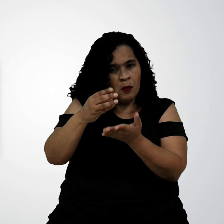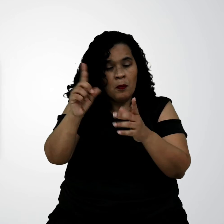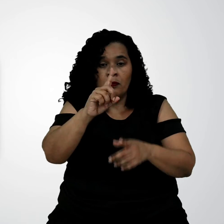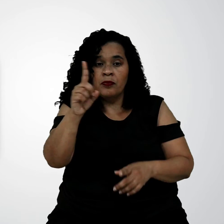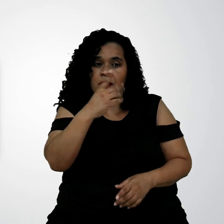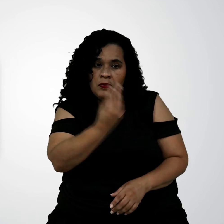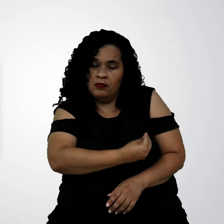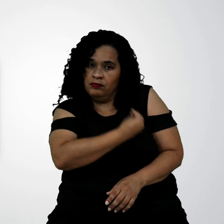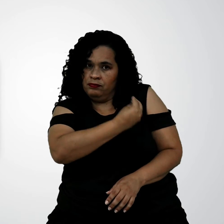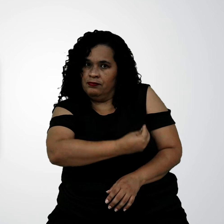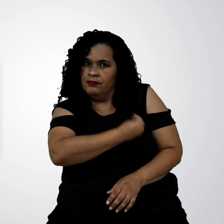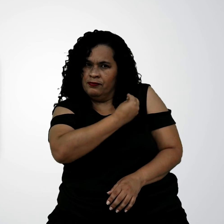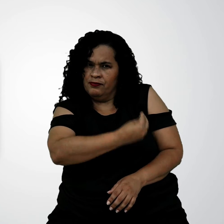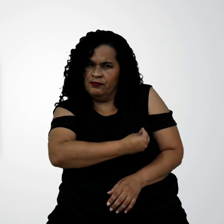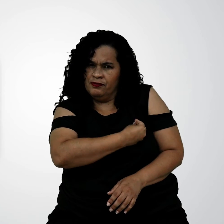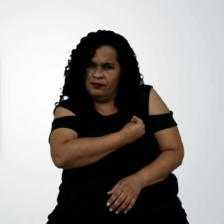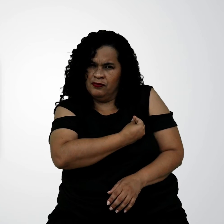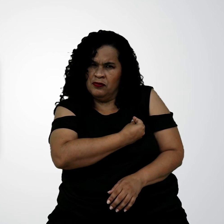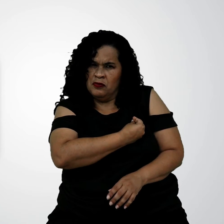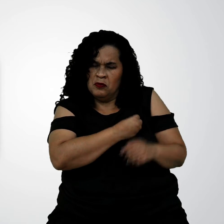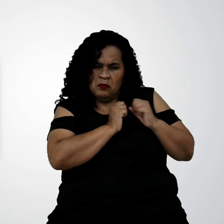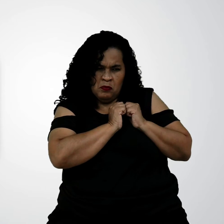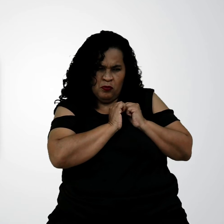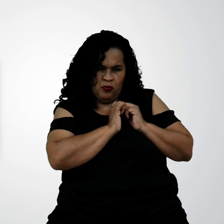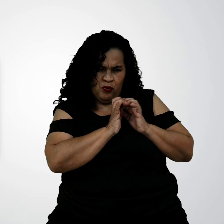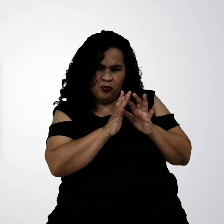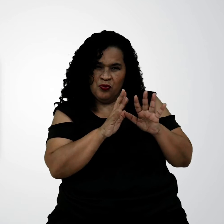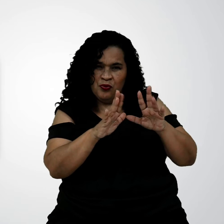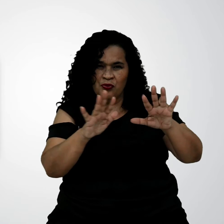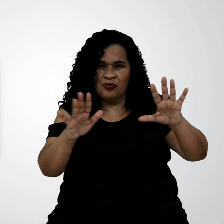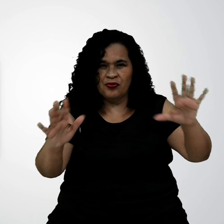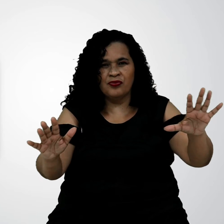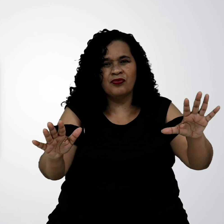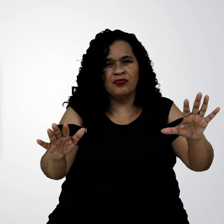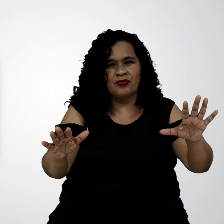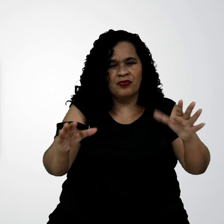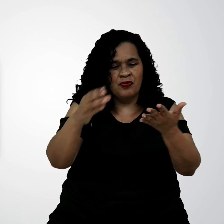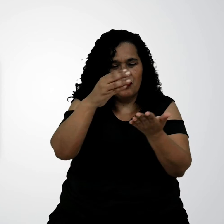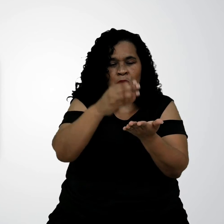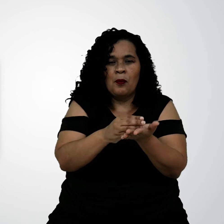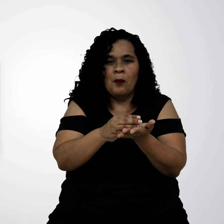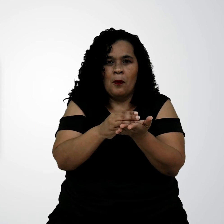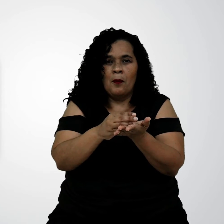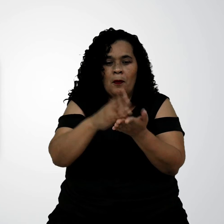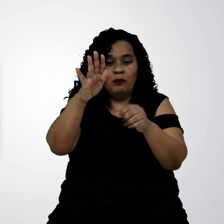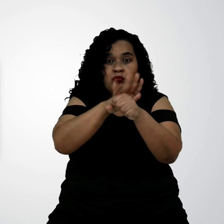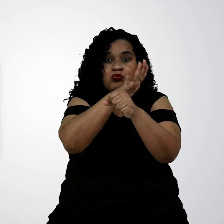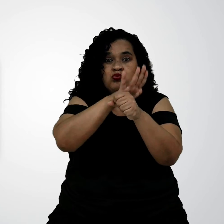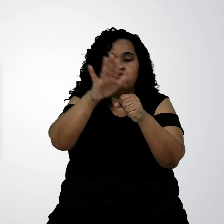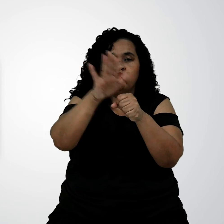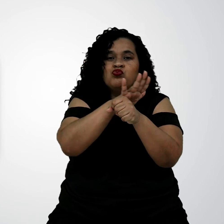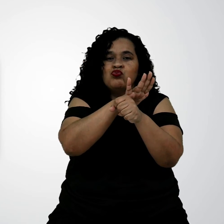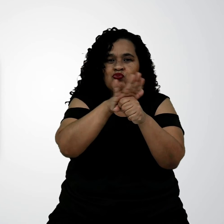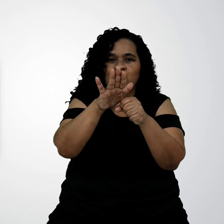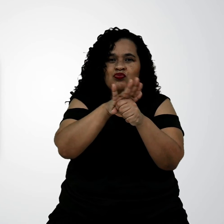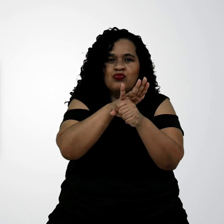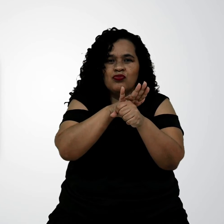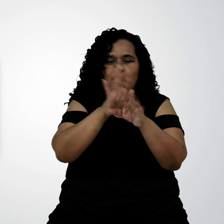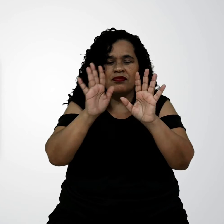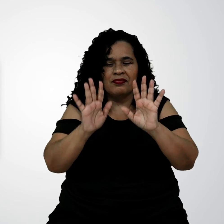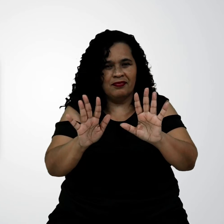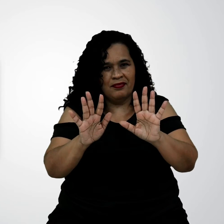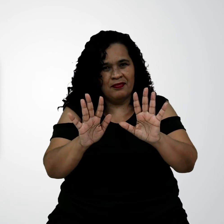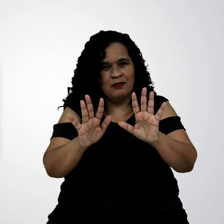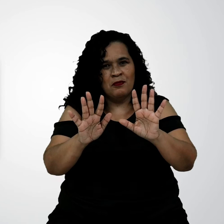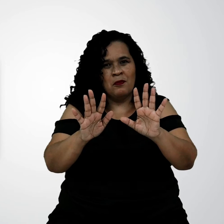é um copo totalmente cheio, que parece bom, mas não é isso ainda que Deus tem para nós. A vida